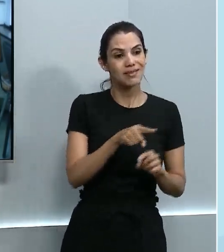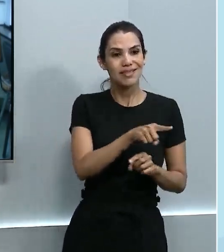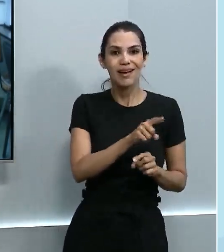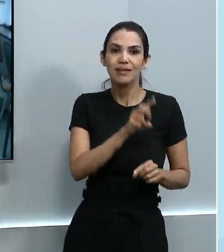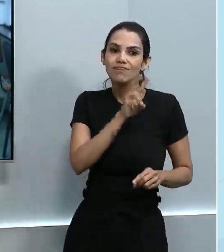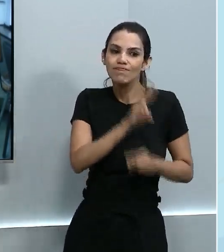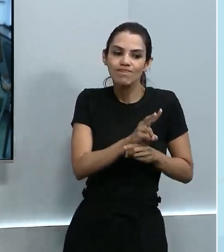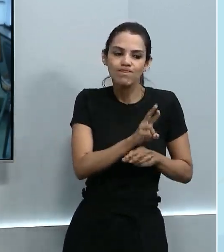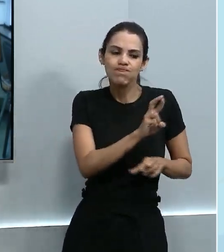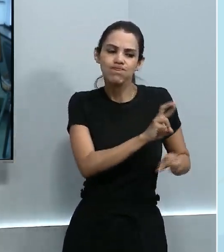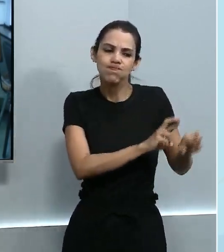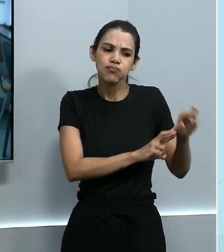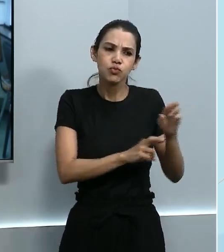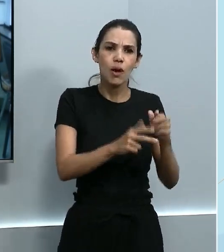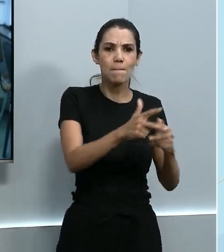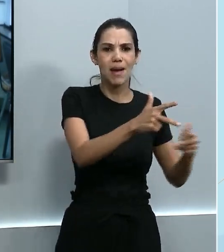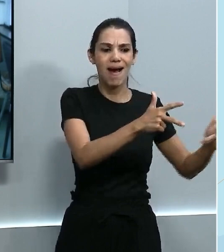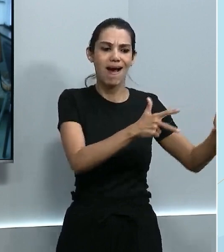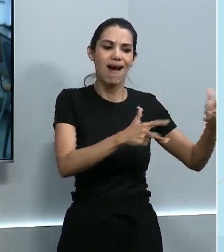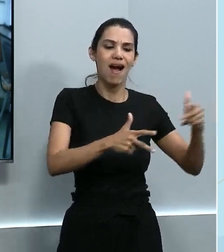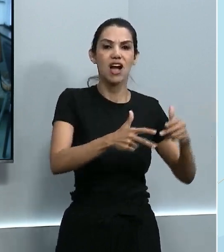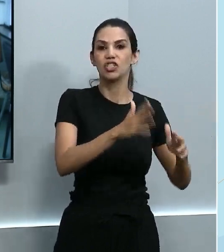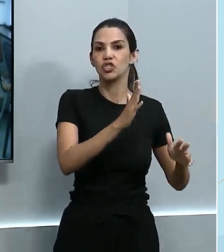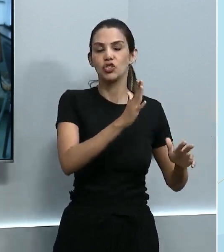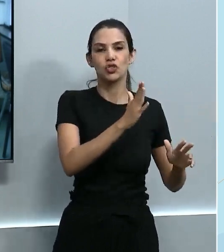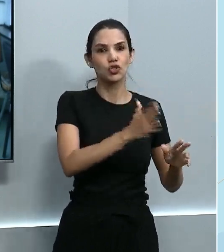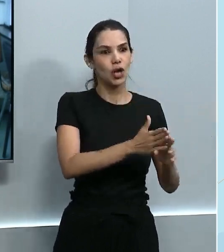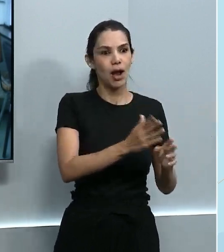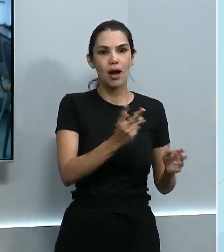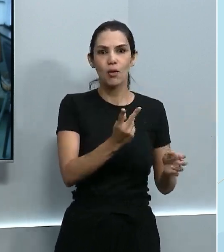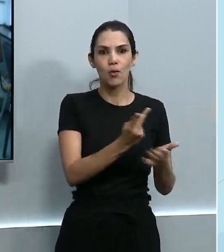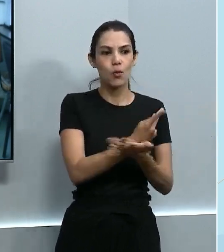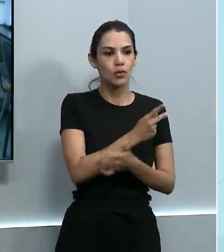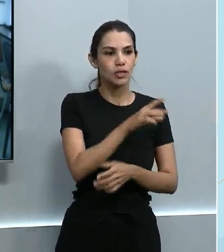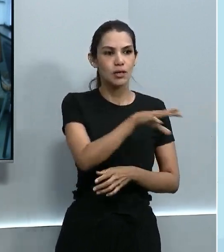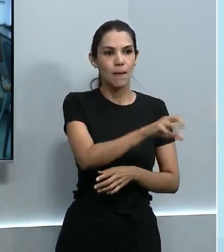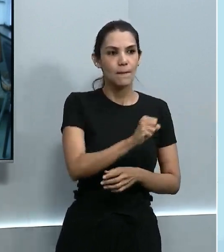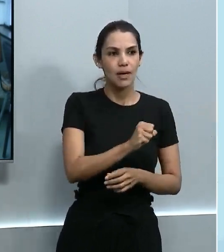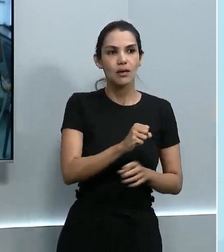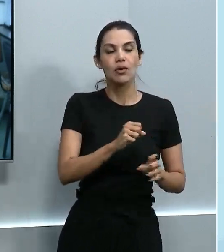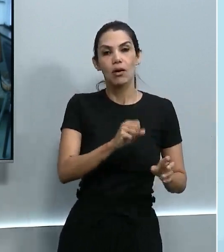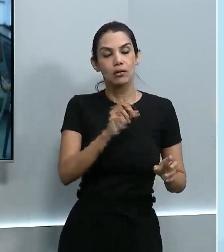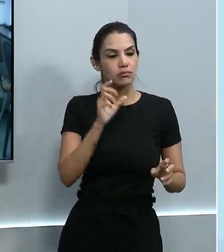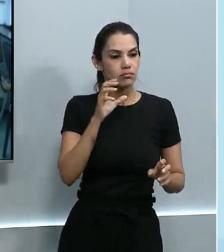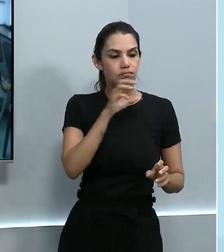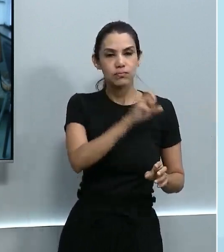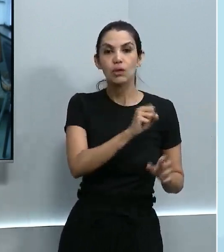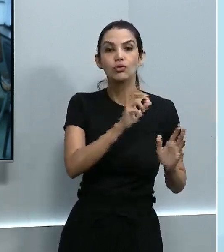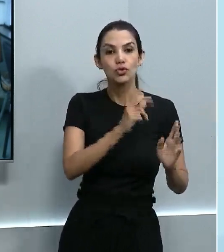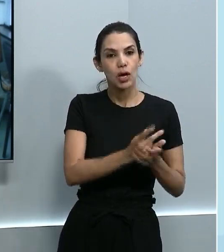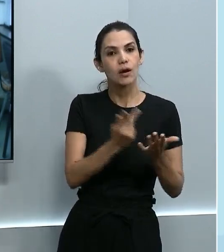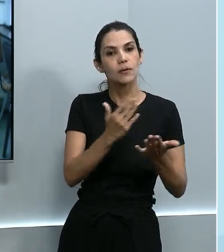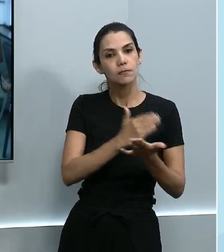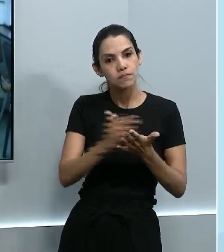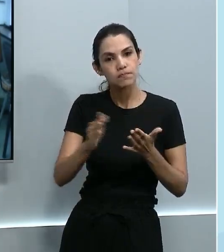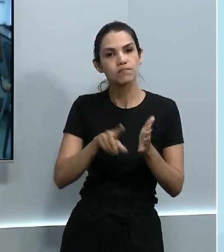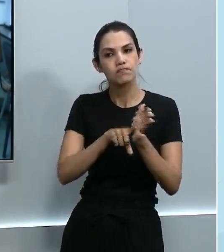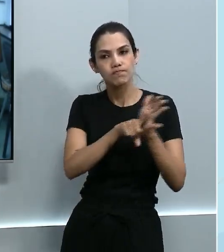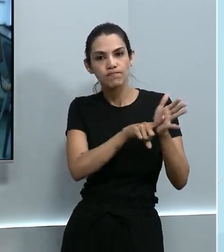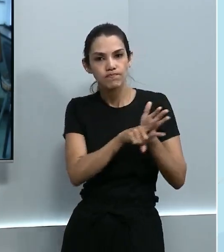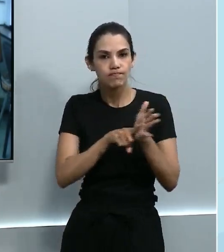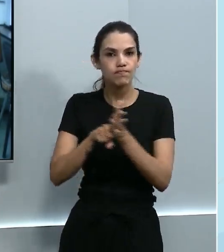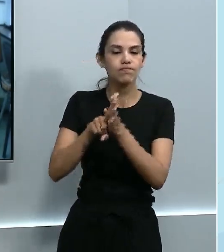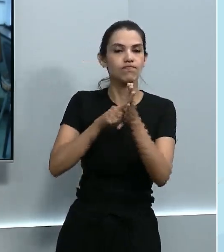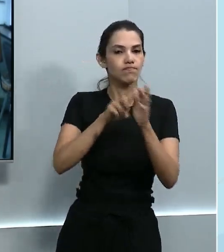monitorado, logo que aconteceu o problema, o fato, logo foi identificado e se iniciou as investigações,